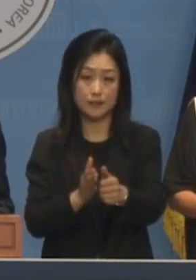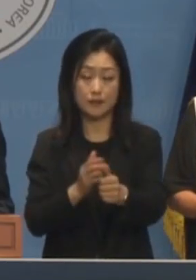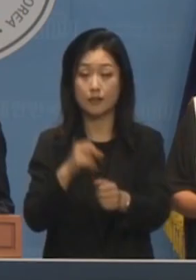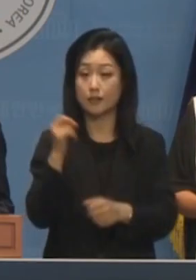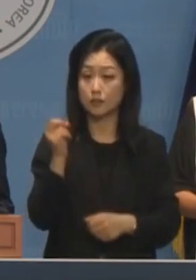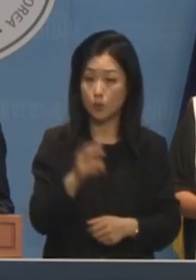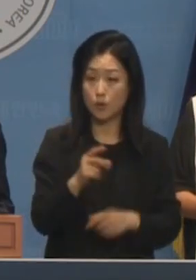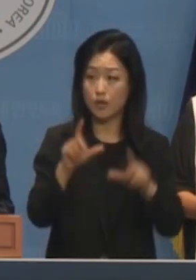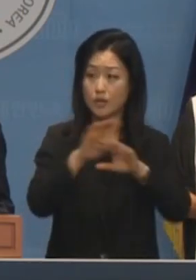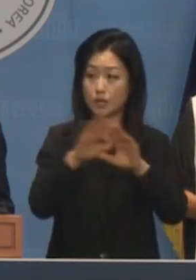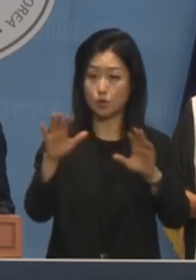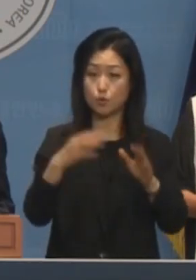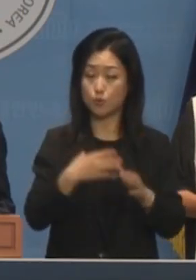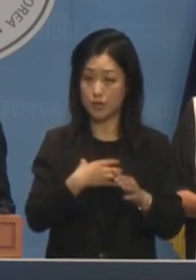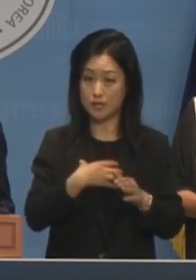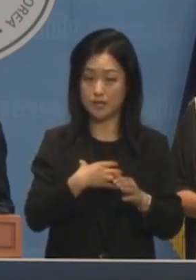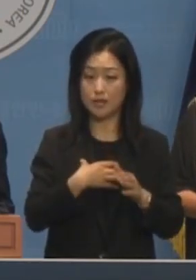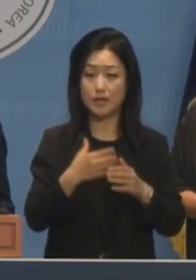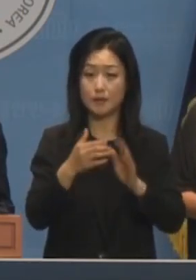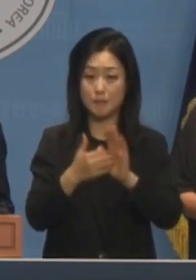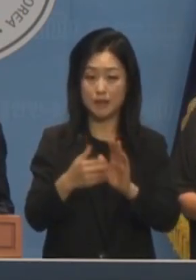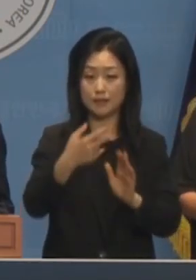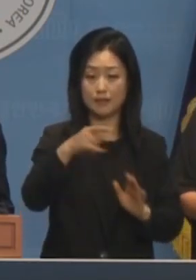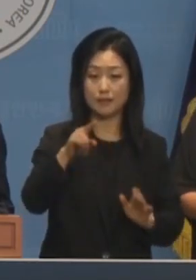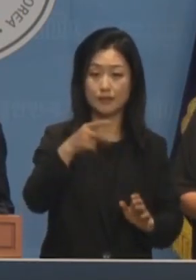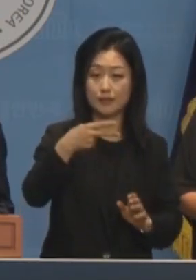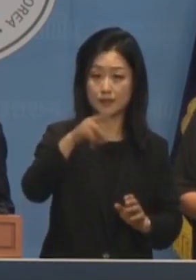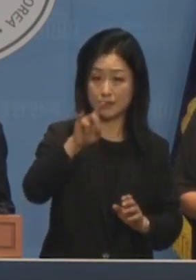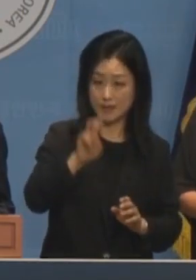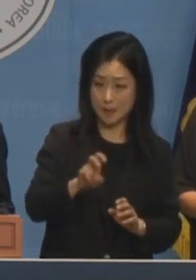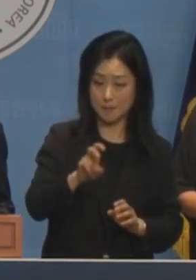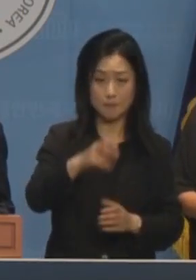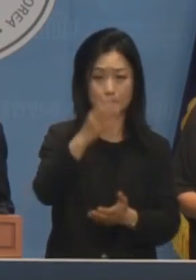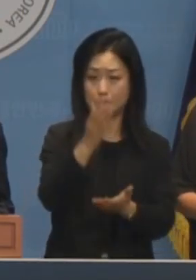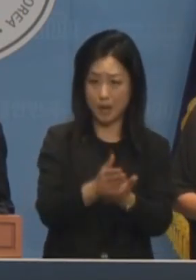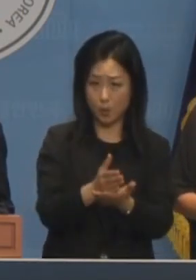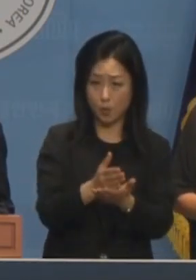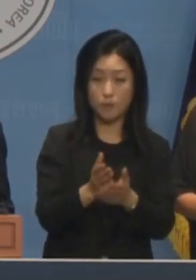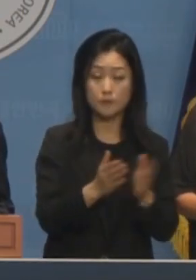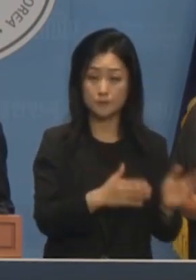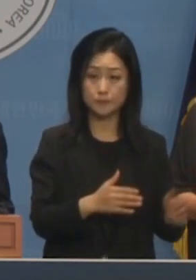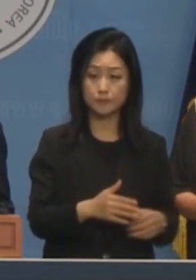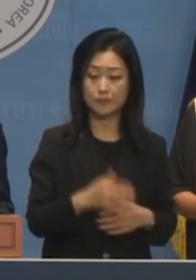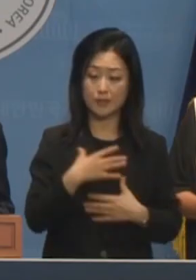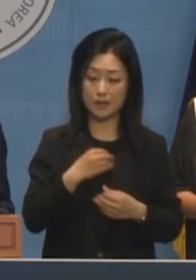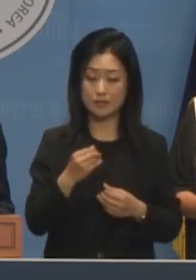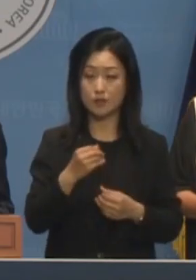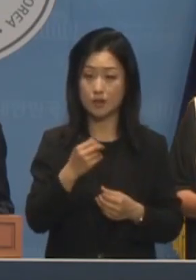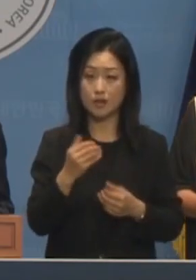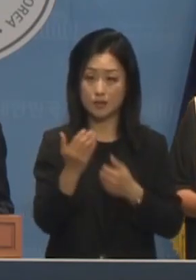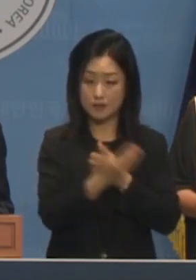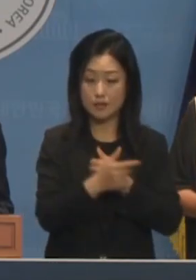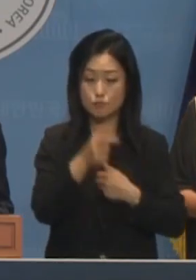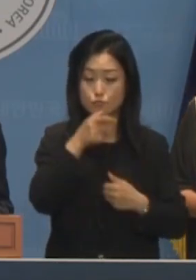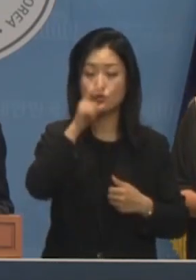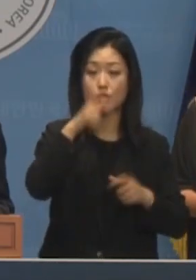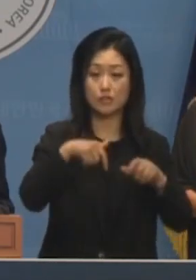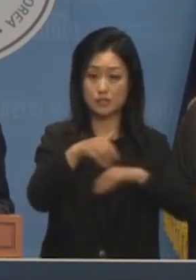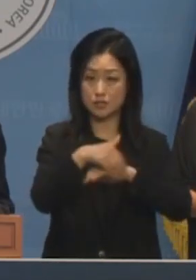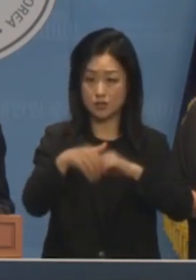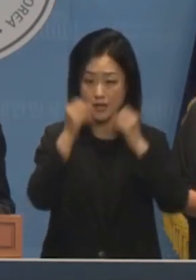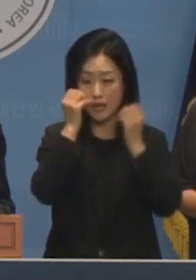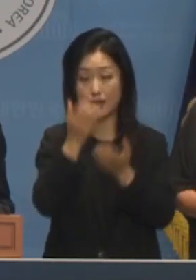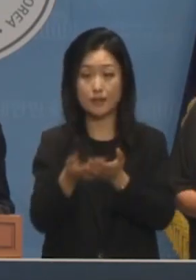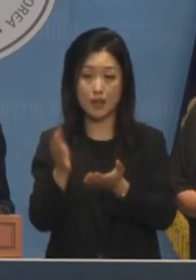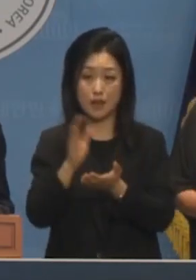장기적으로는 기후대응댐 등 하천 구조물 설치를 지향하고 안전한 식수원 확보를 위한 물정책의